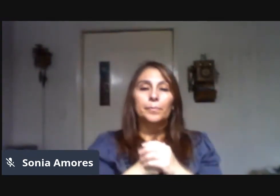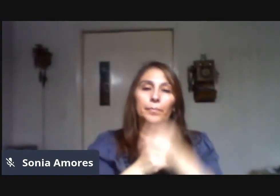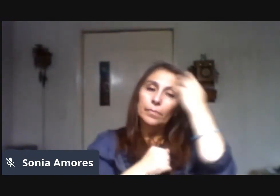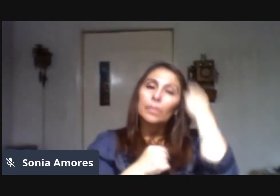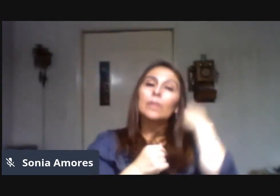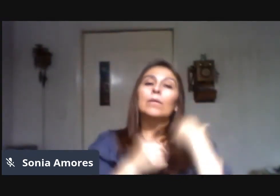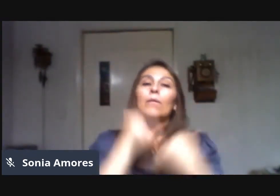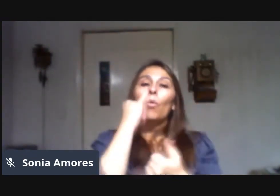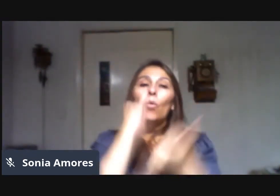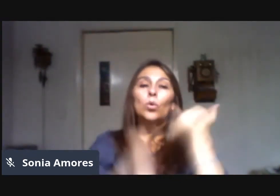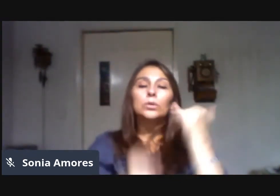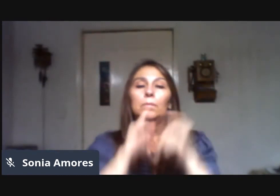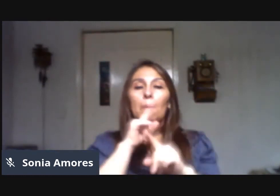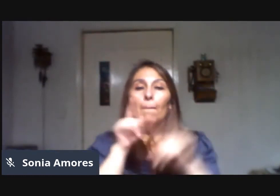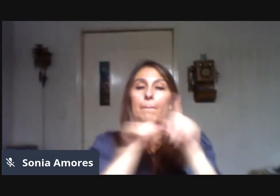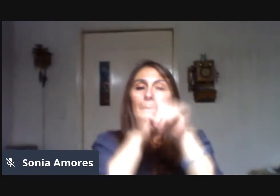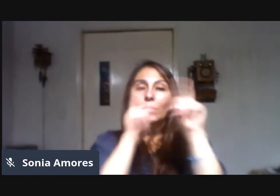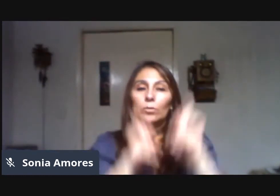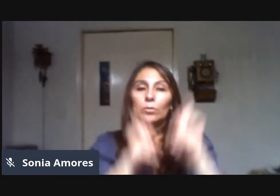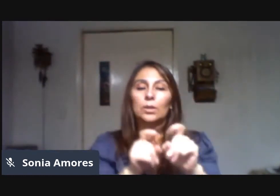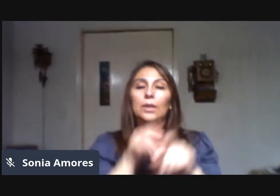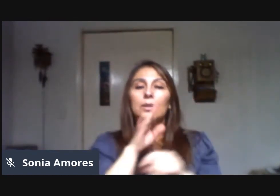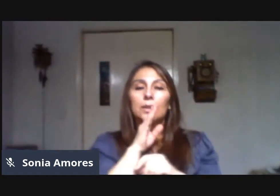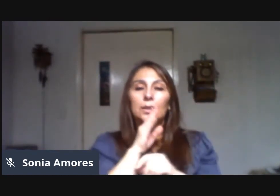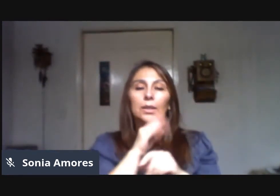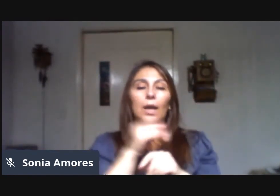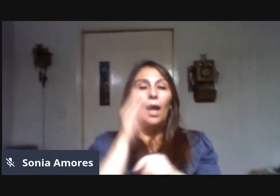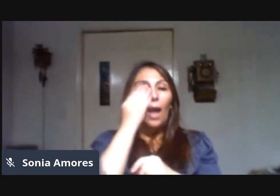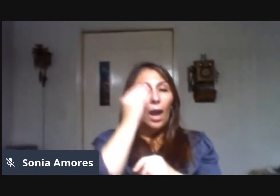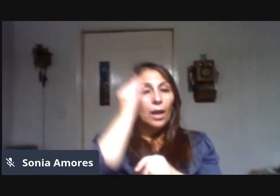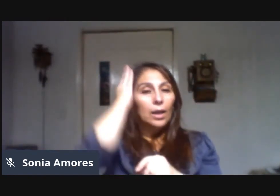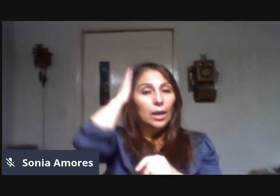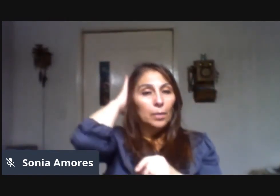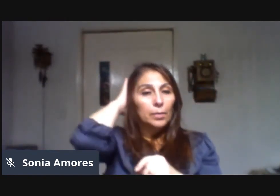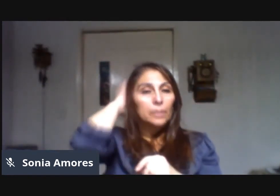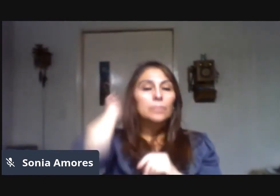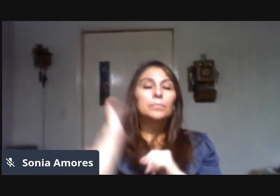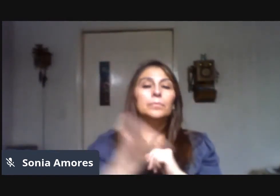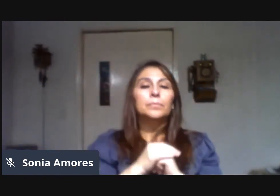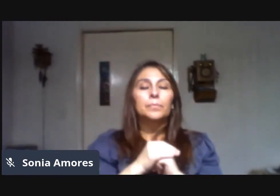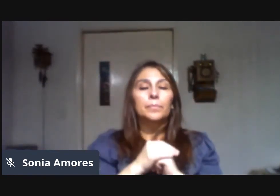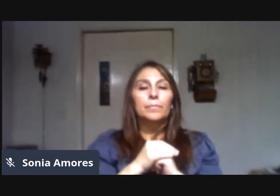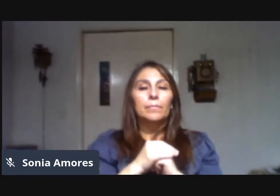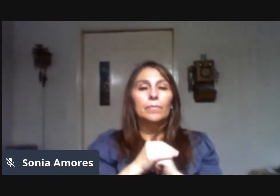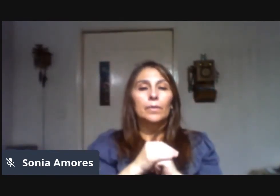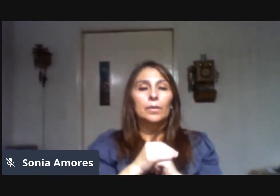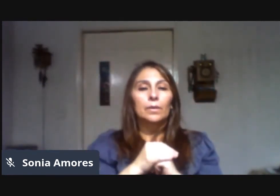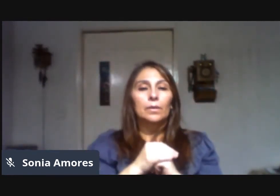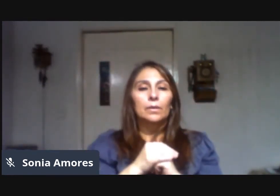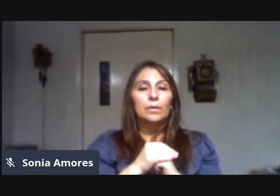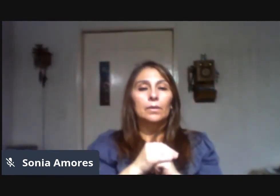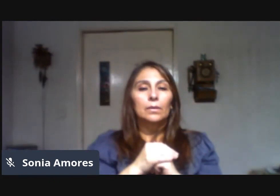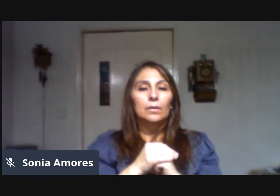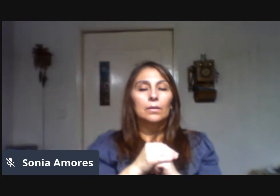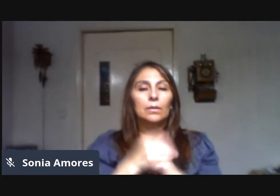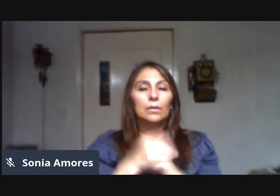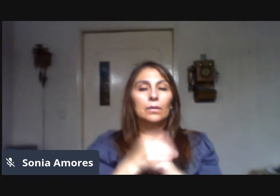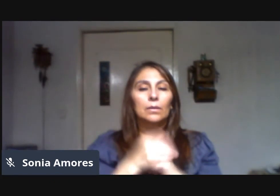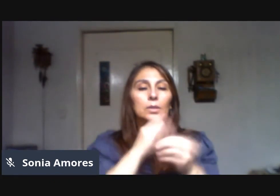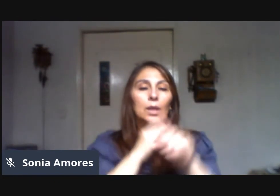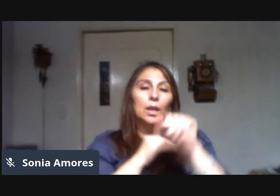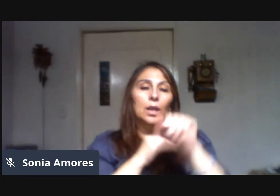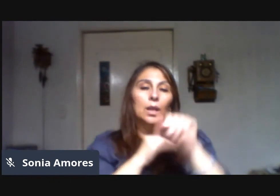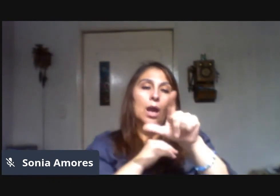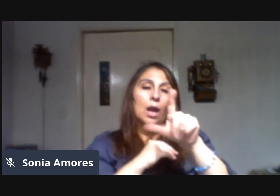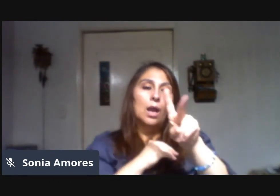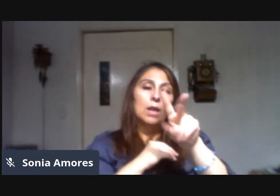pregunta se la vamos a formular al profesor Helbert. Y es una pregunta que formula el señor Álvaro Puentes Velázquez y dice, ¿qué tanto